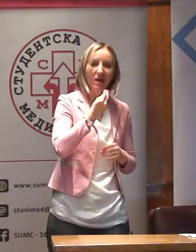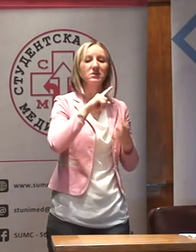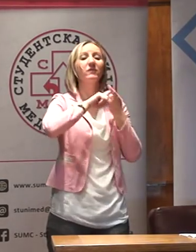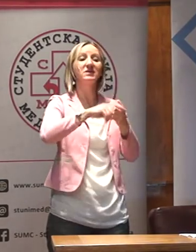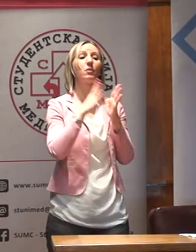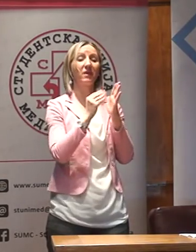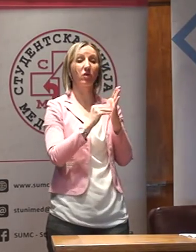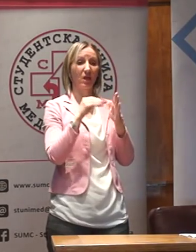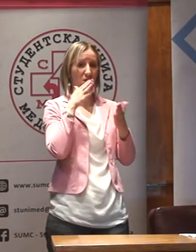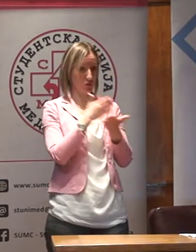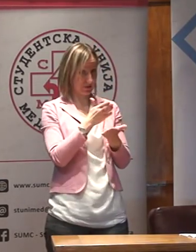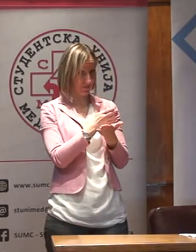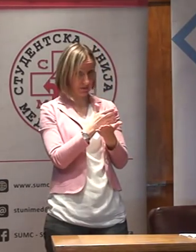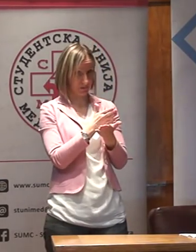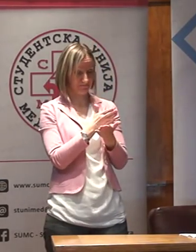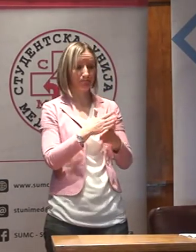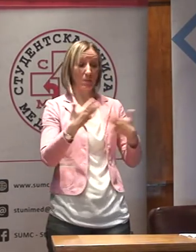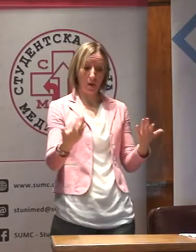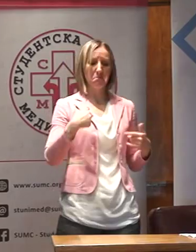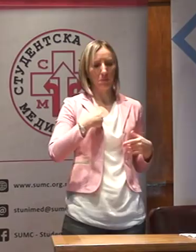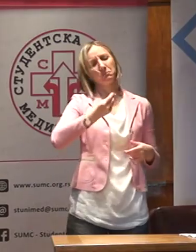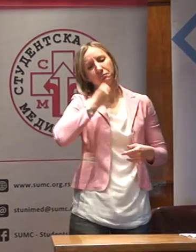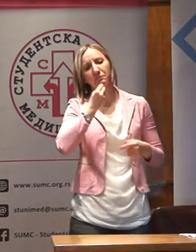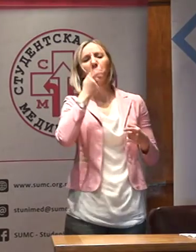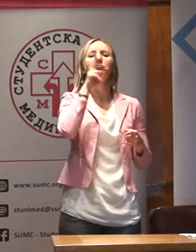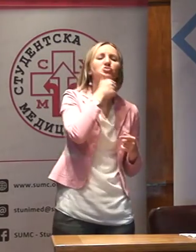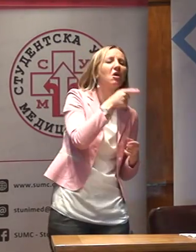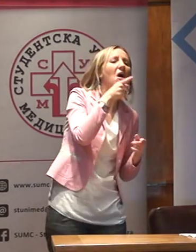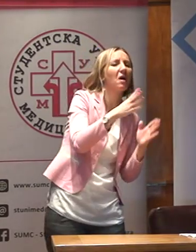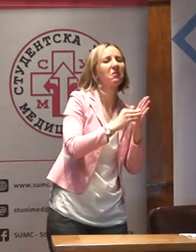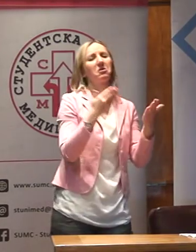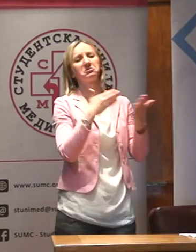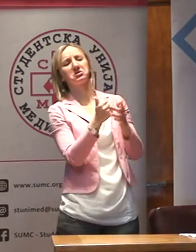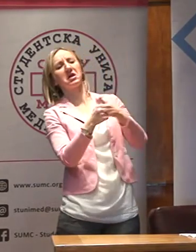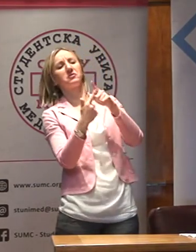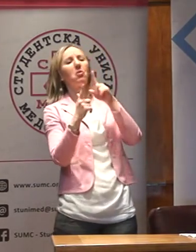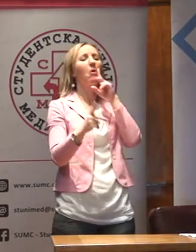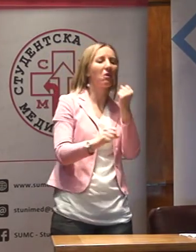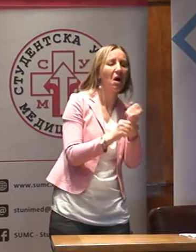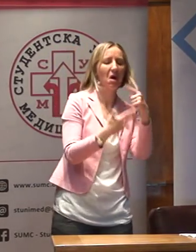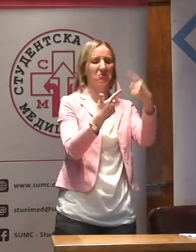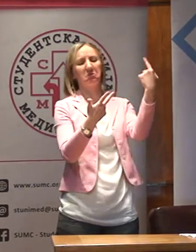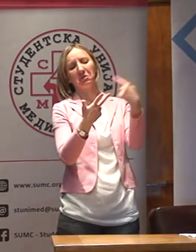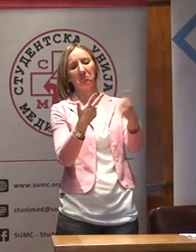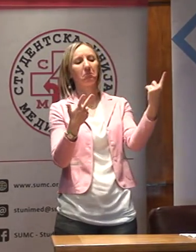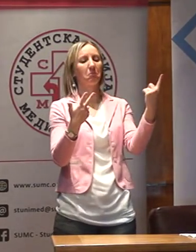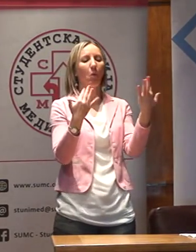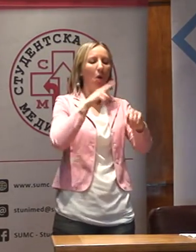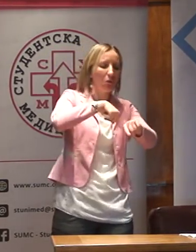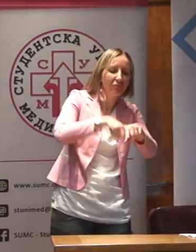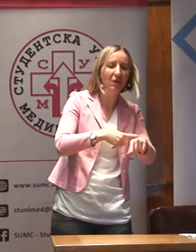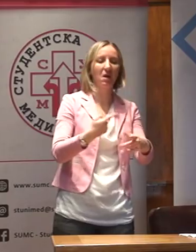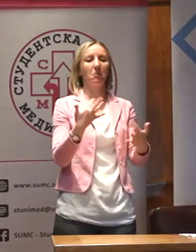imala prezentaciju vezano za prevodilački servis. Govorila sam o tome šta je prevodilački servis, ko